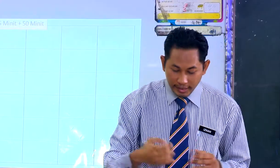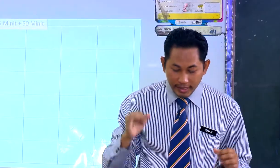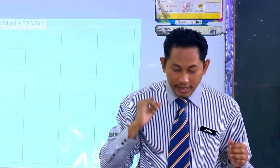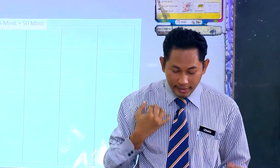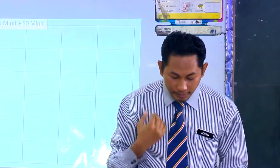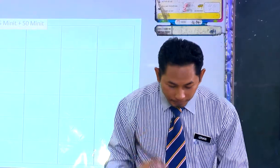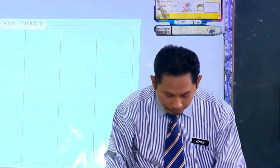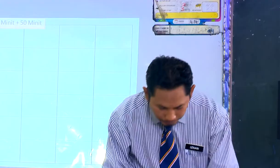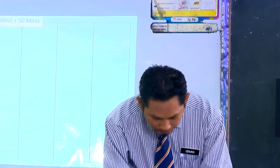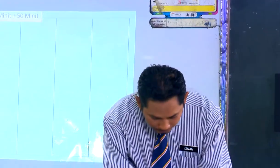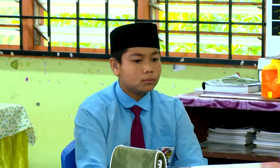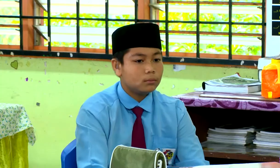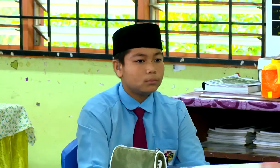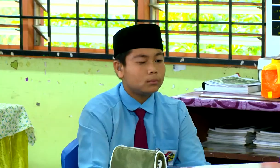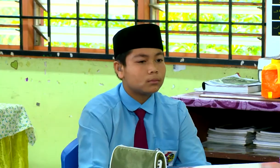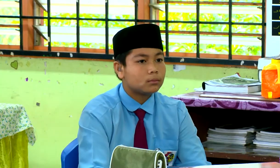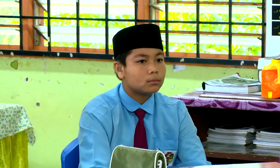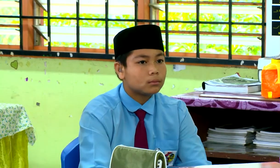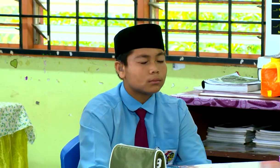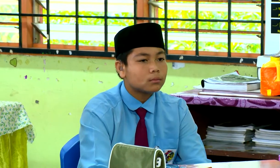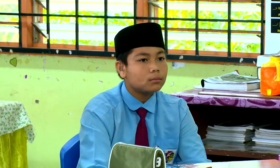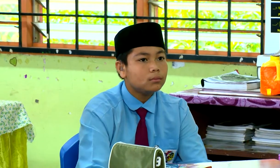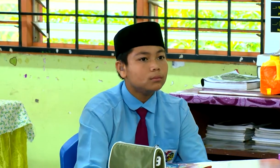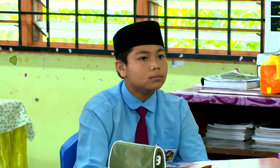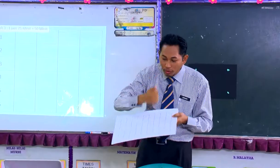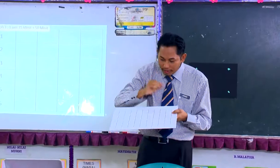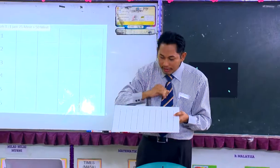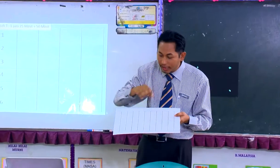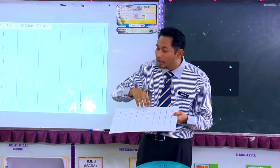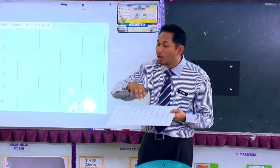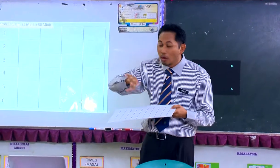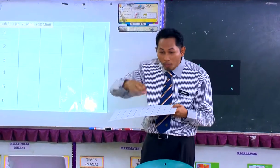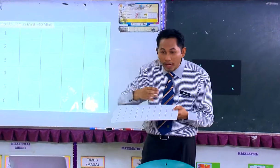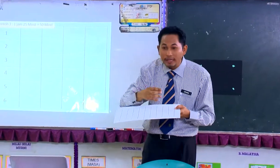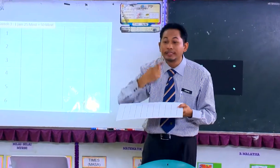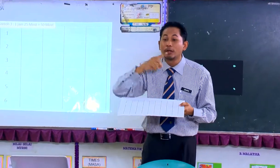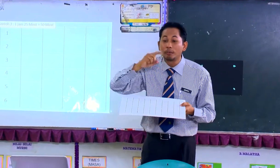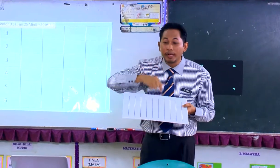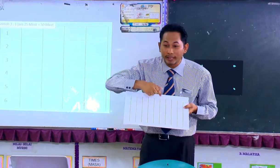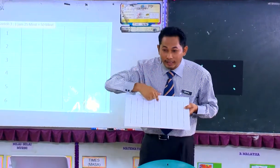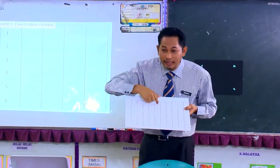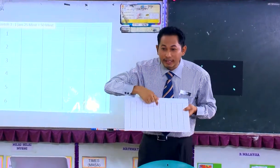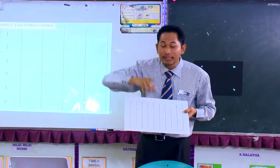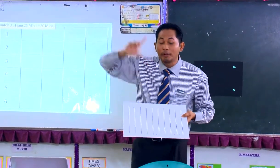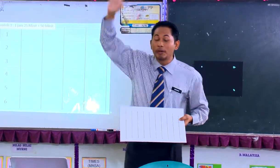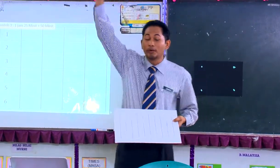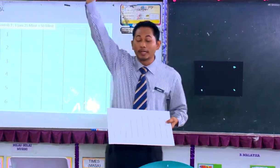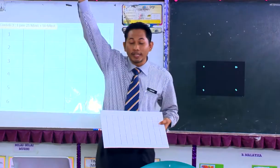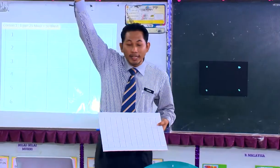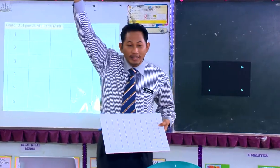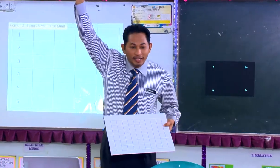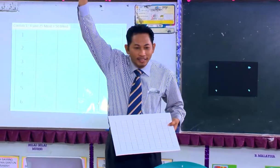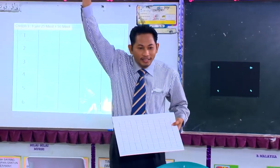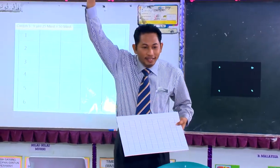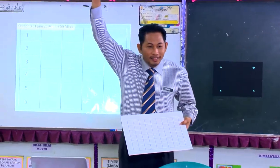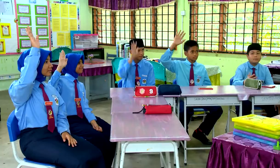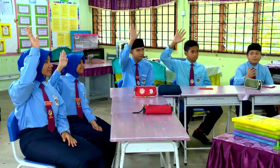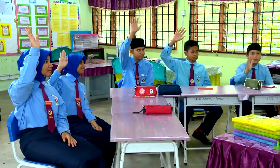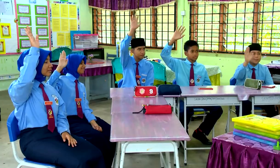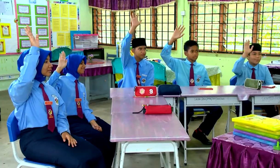saya ada. Siapa mahu angkat tangan nak tolong saya buat jawapan atas ni? Siapa mahu angkat tangan?